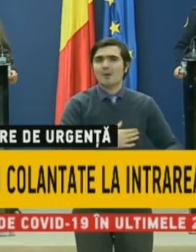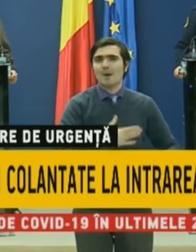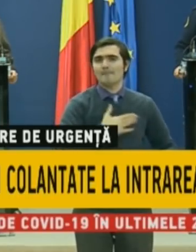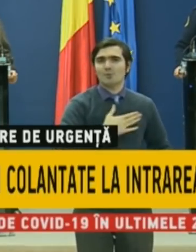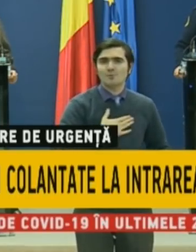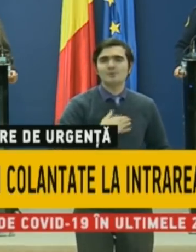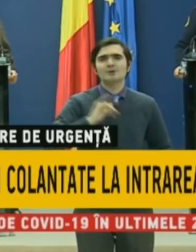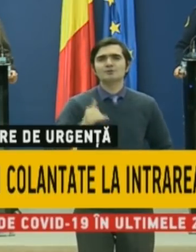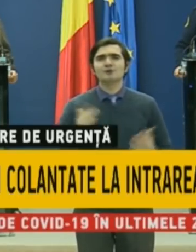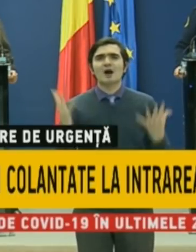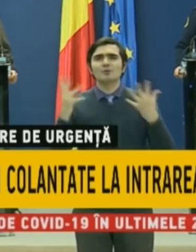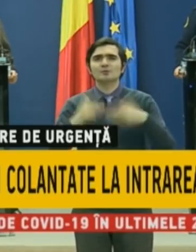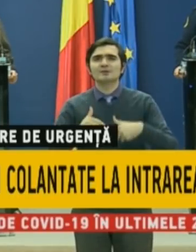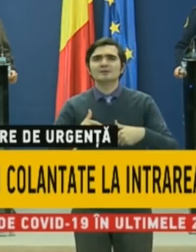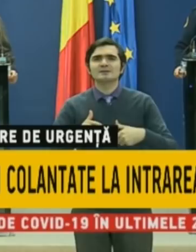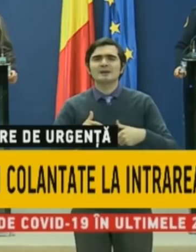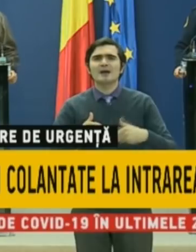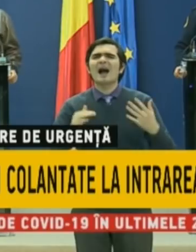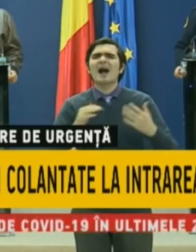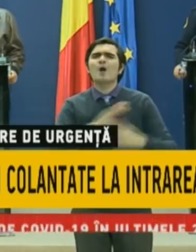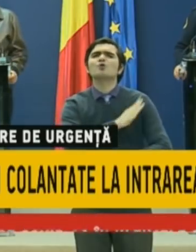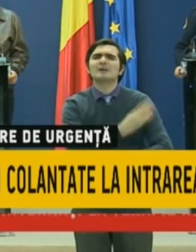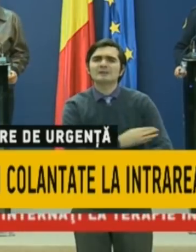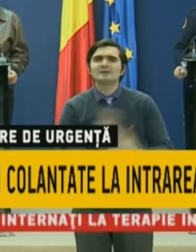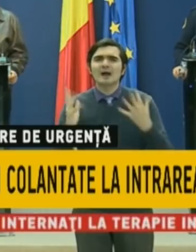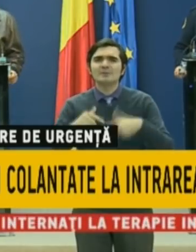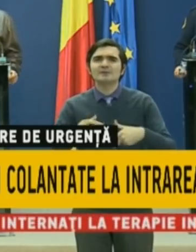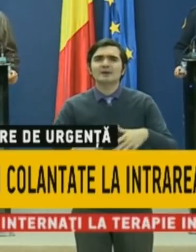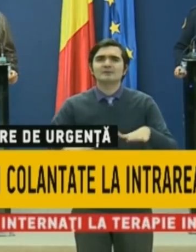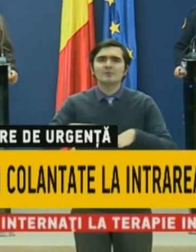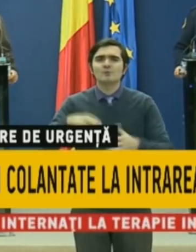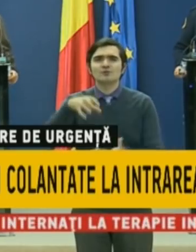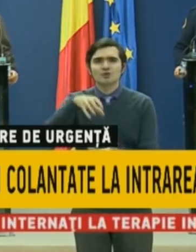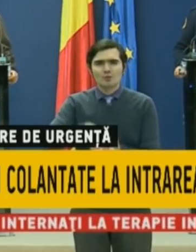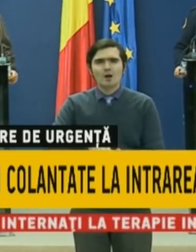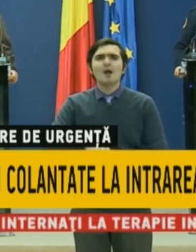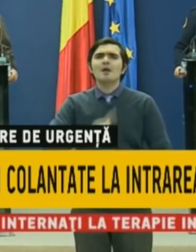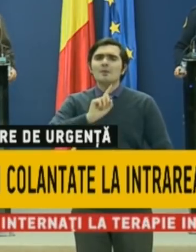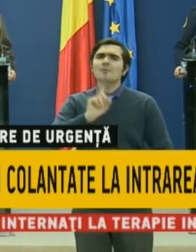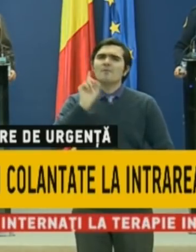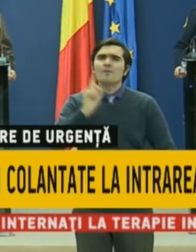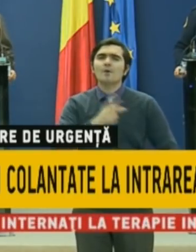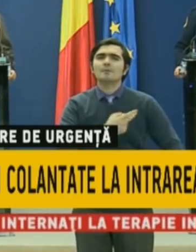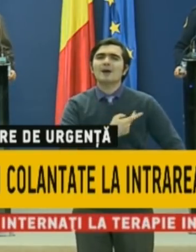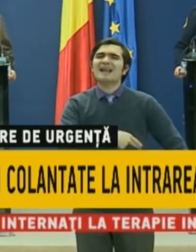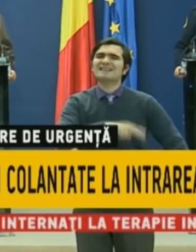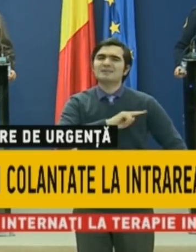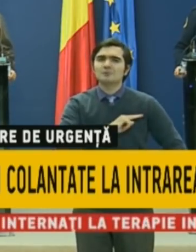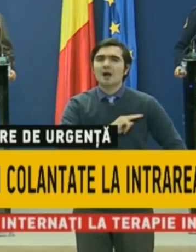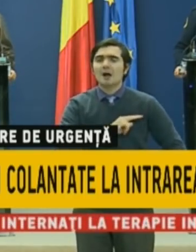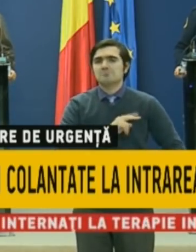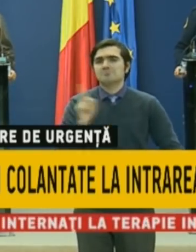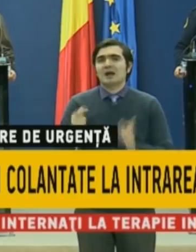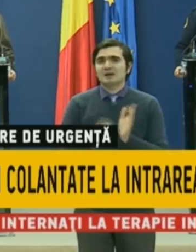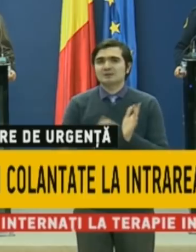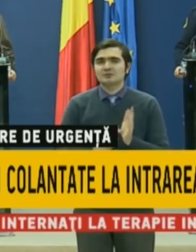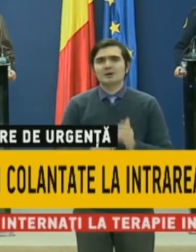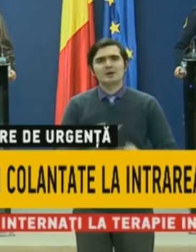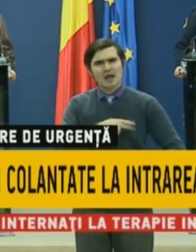și autoritățile administrației publice locale vor asigura, la cerere, spații hoteliere